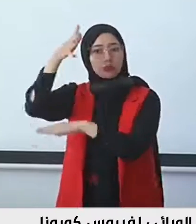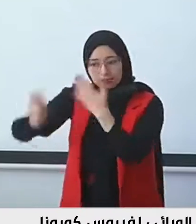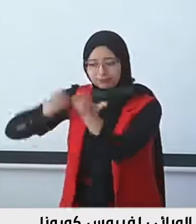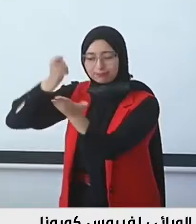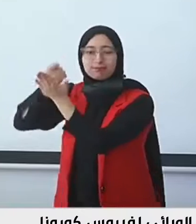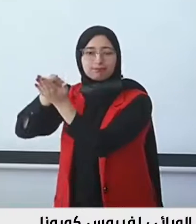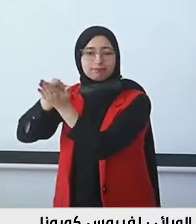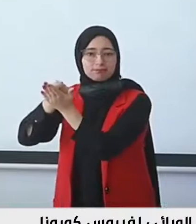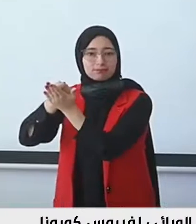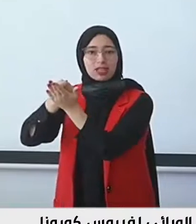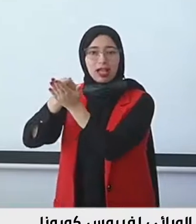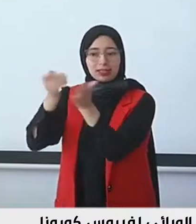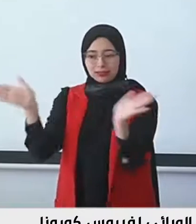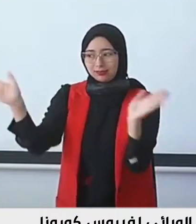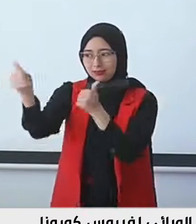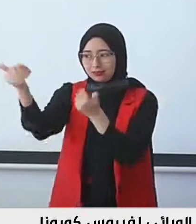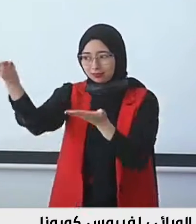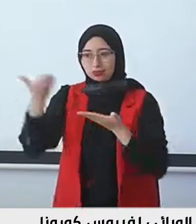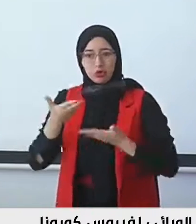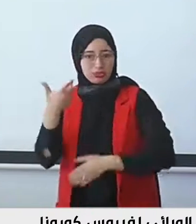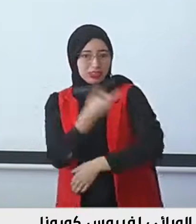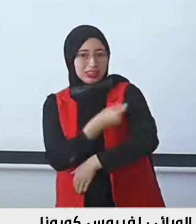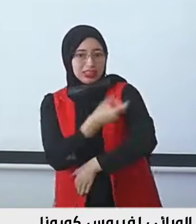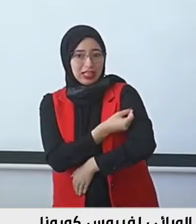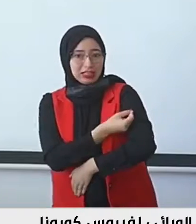تلقى الجرعات الاولى من التلقيح هذا.